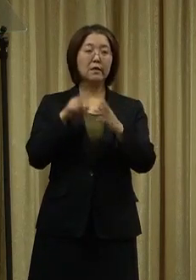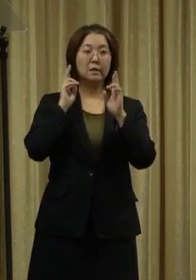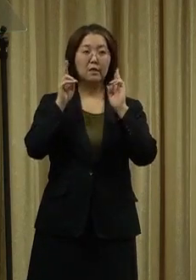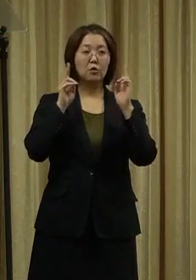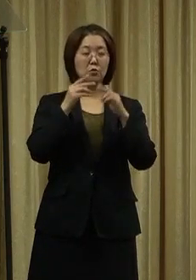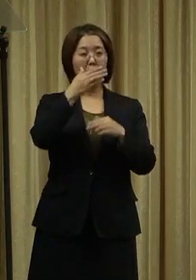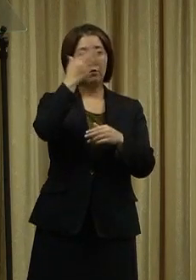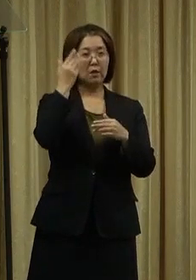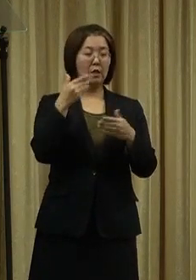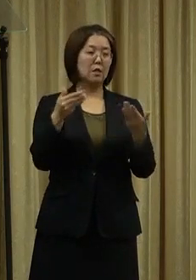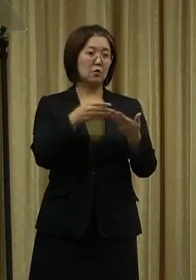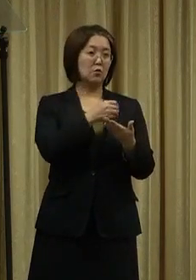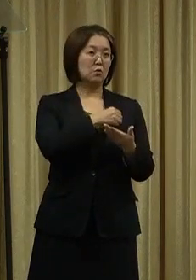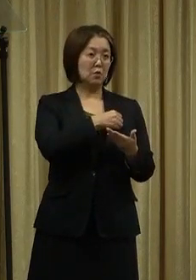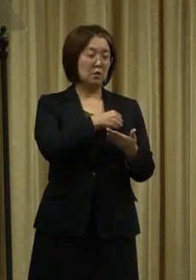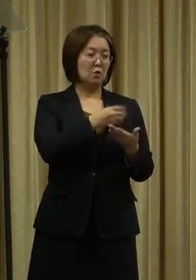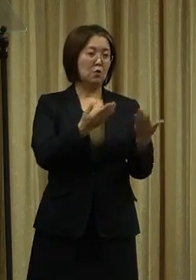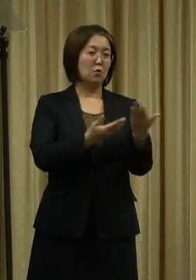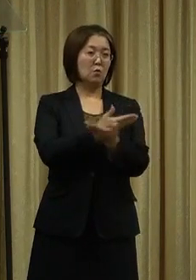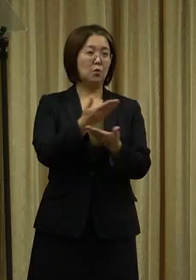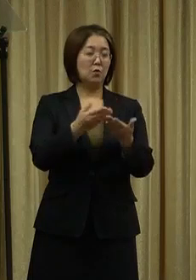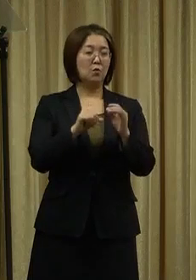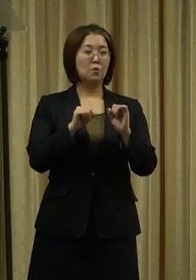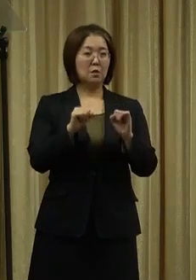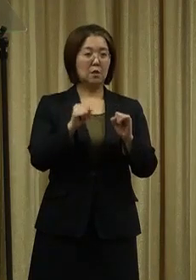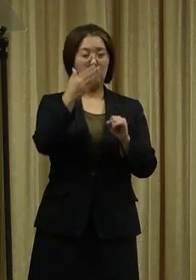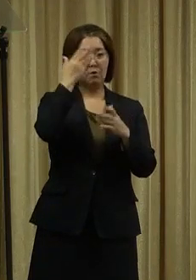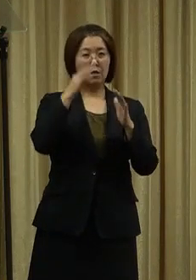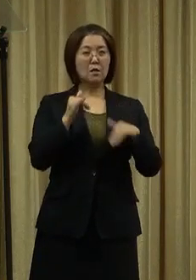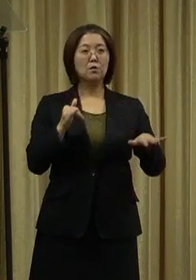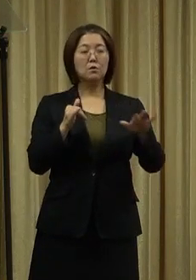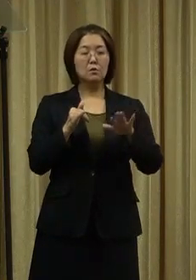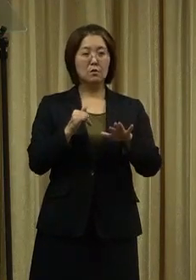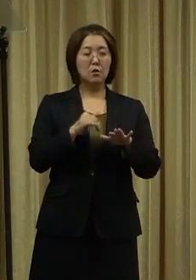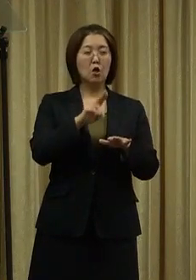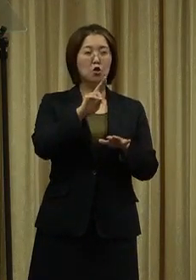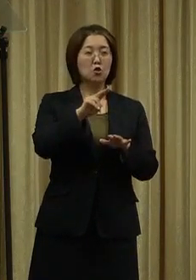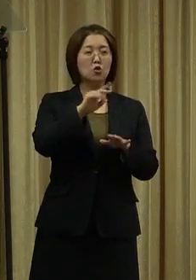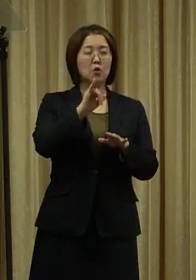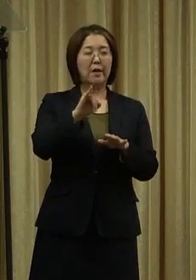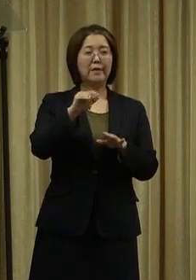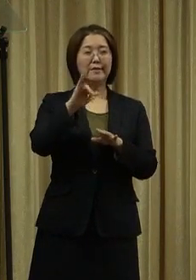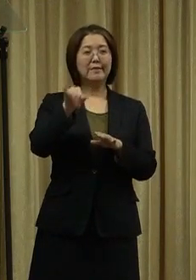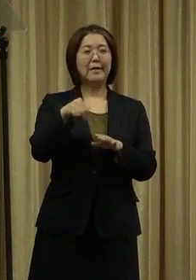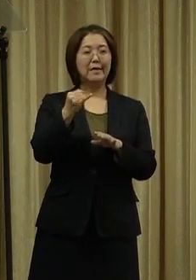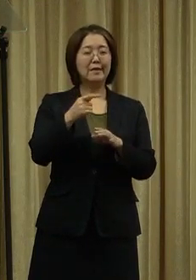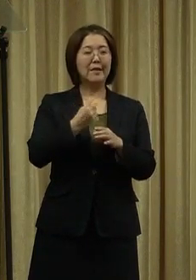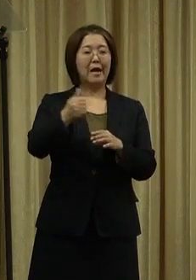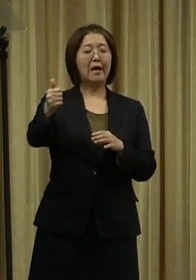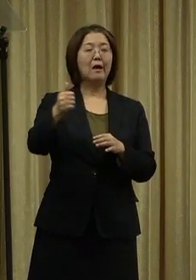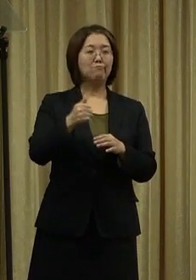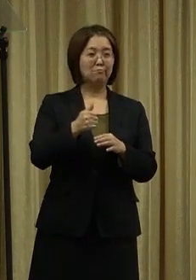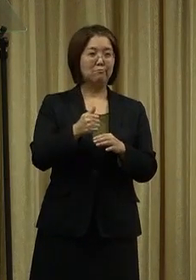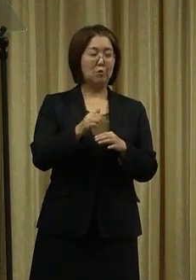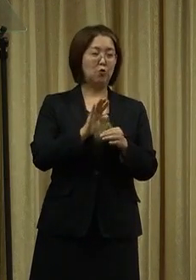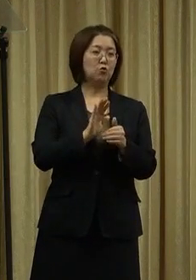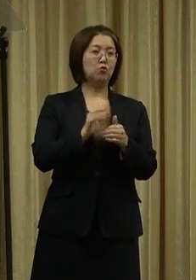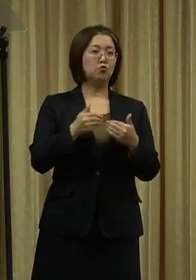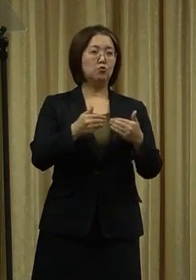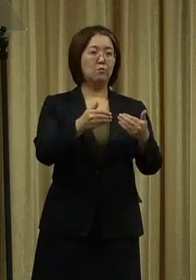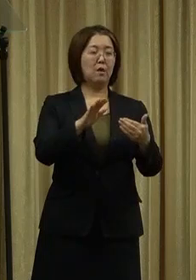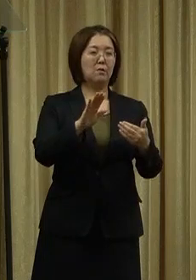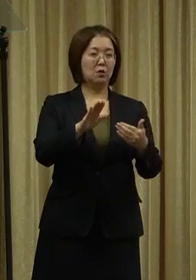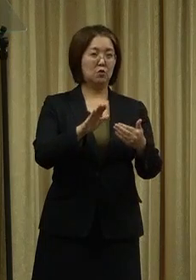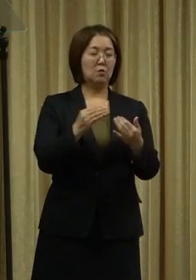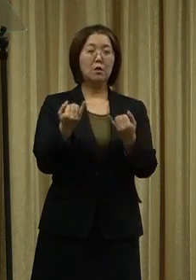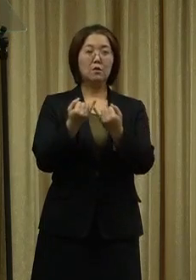手社員との交流会などを実施し、若者の UIJ ターン就職を推進してまいります。